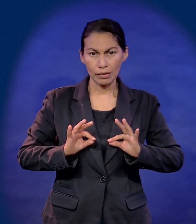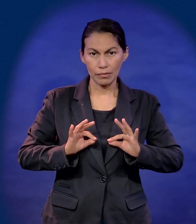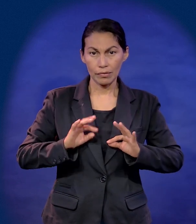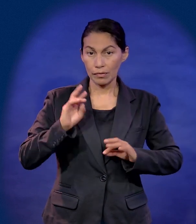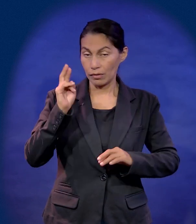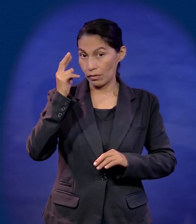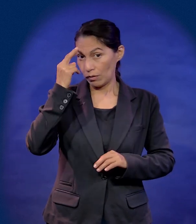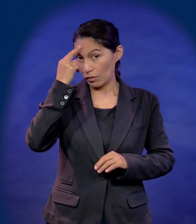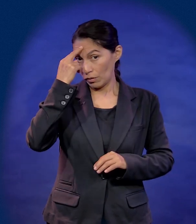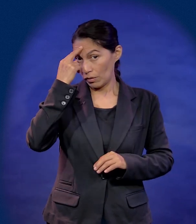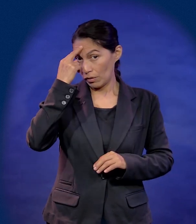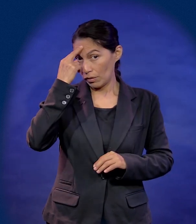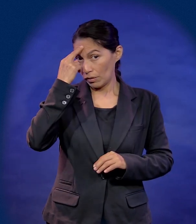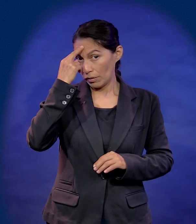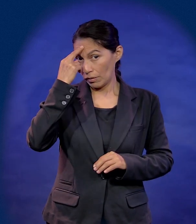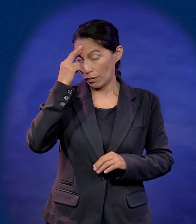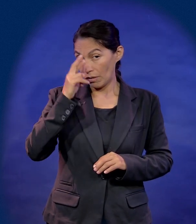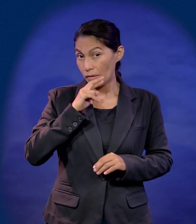tiempo